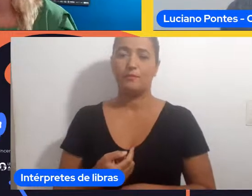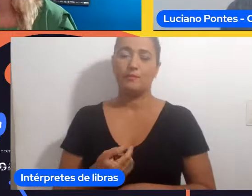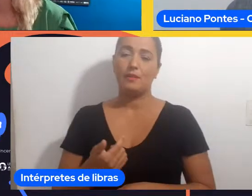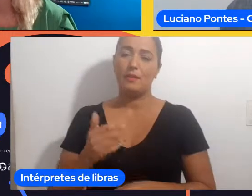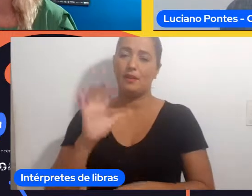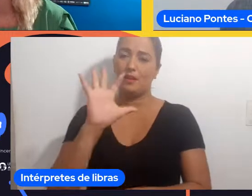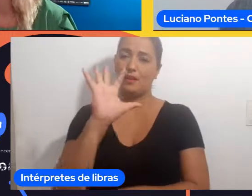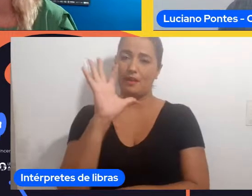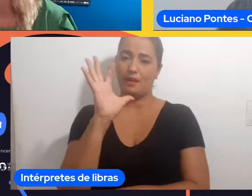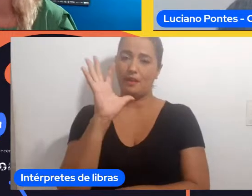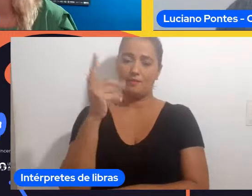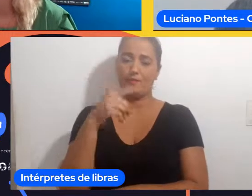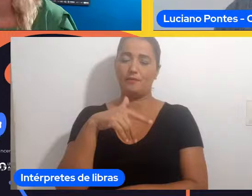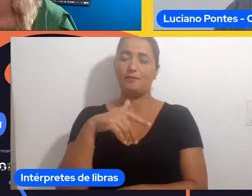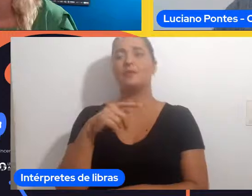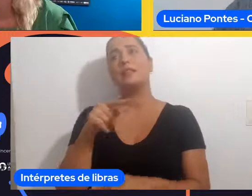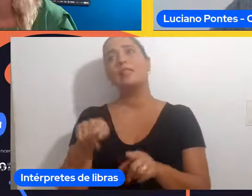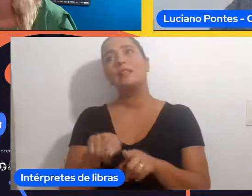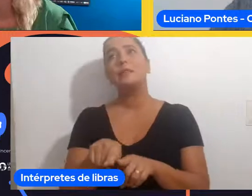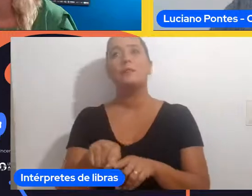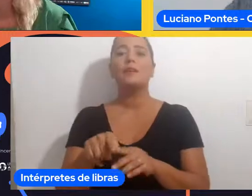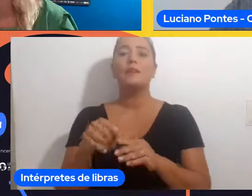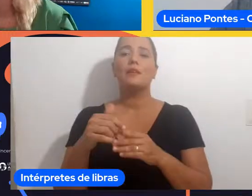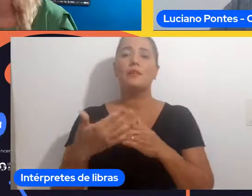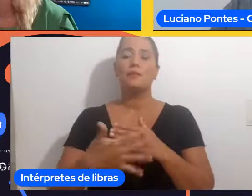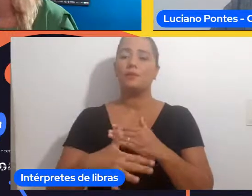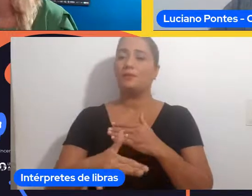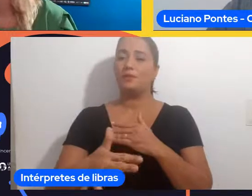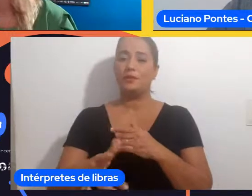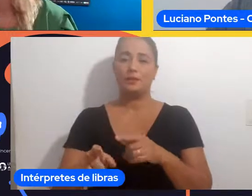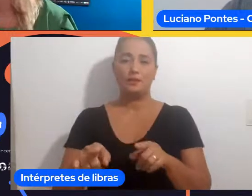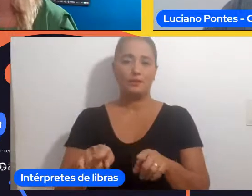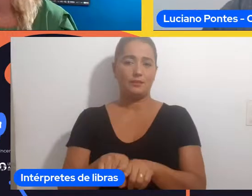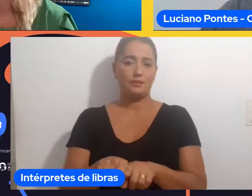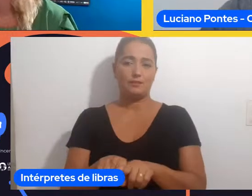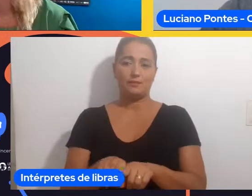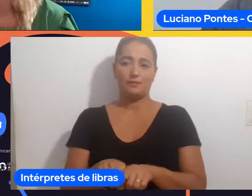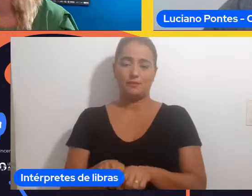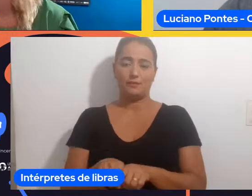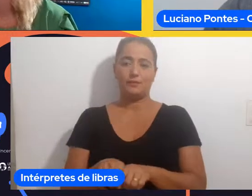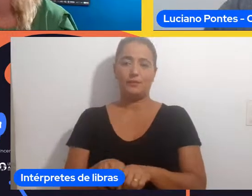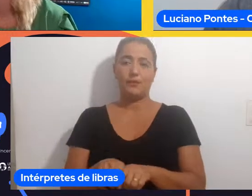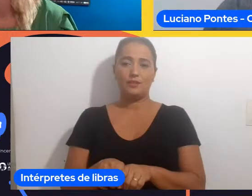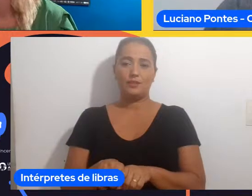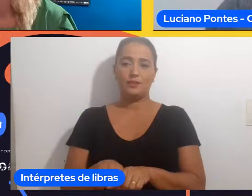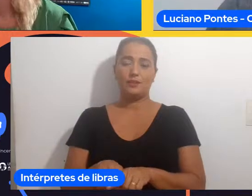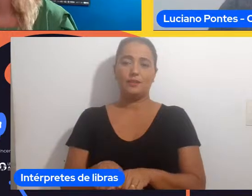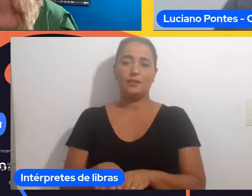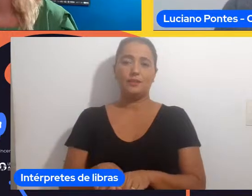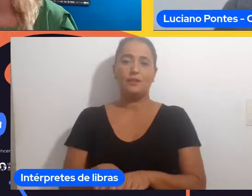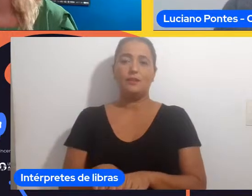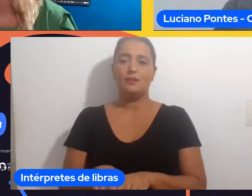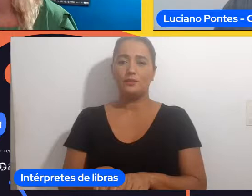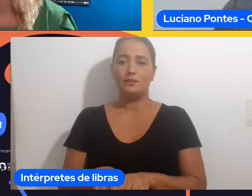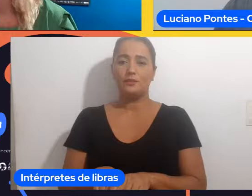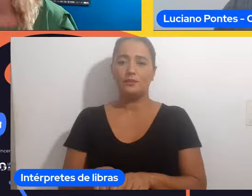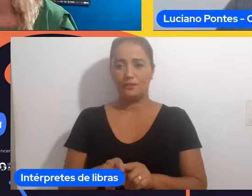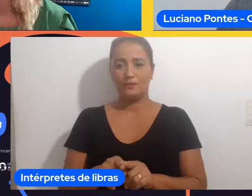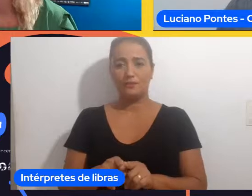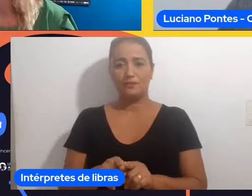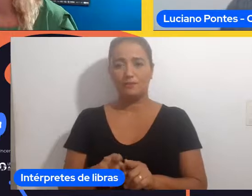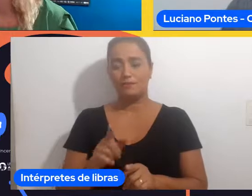e respira, a criança sente muito mais do que a gente, né? O tanto quanto a gente.